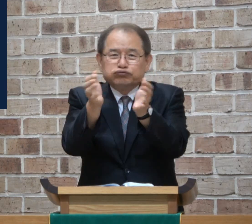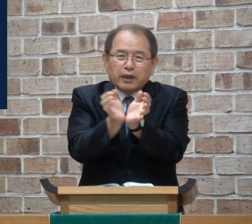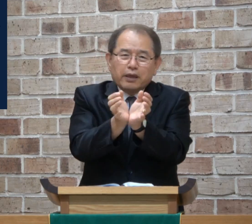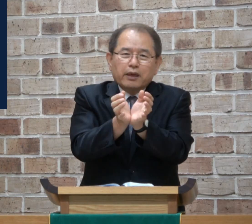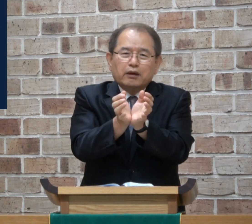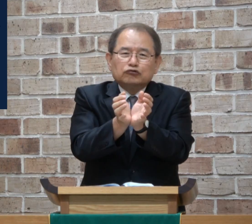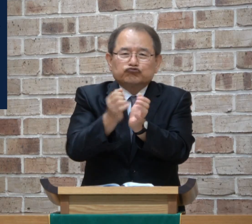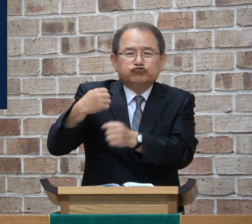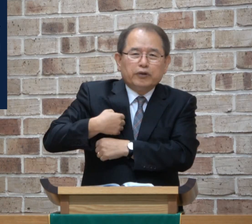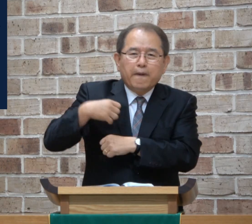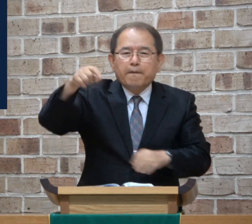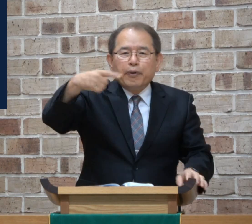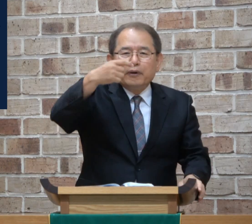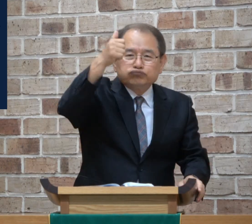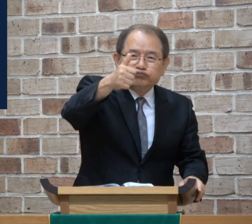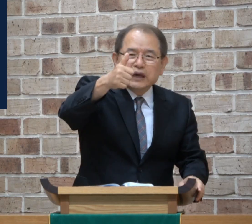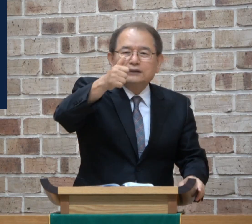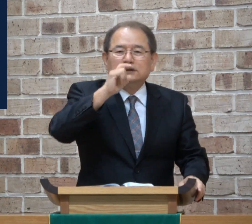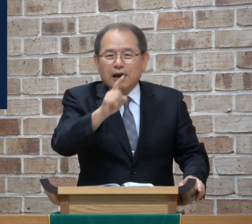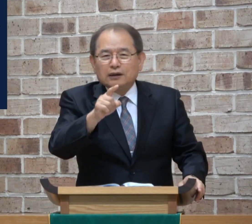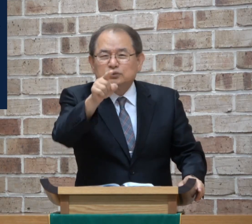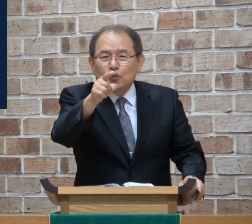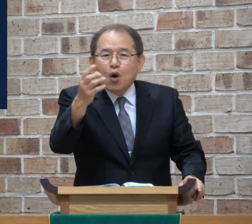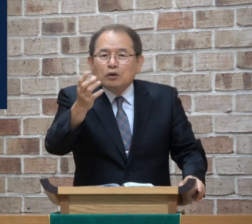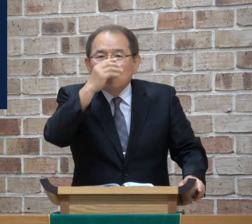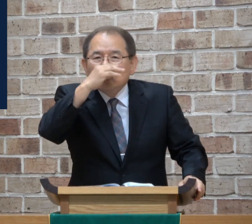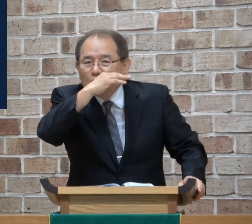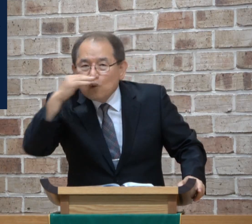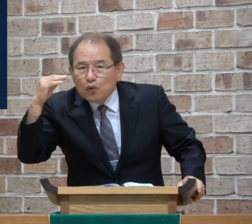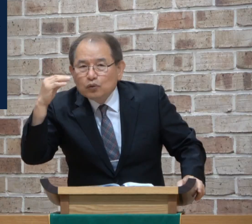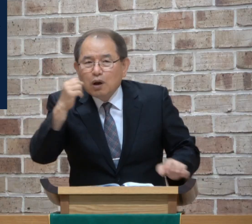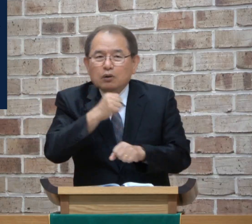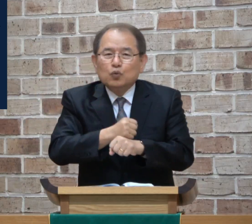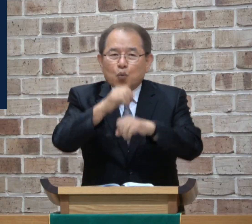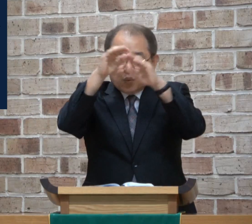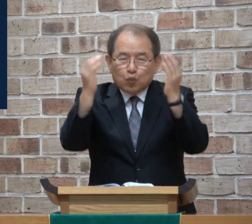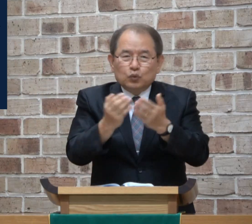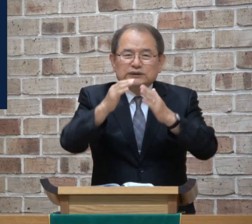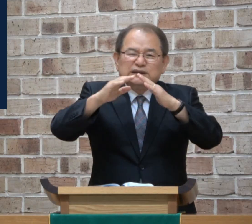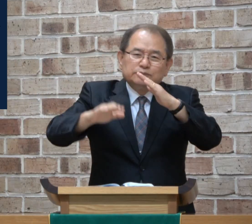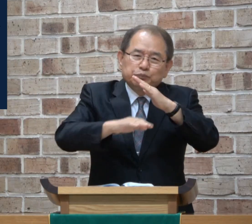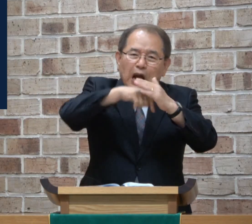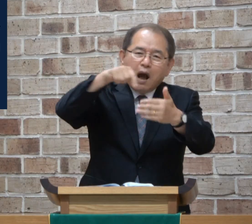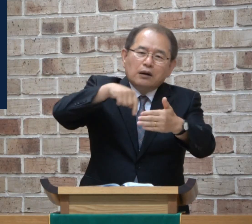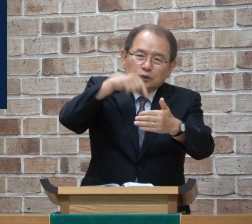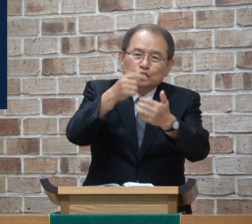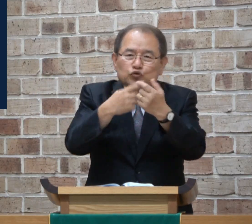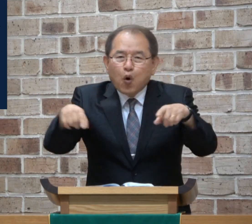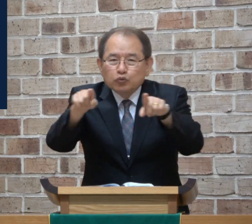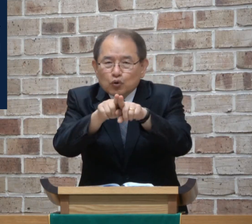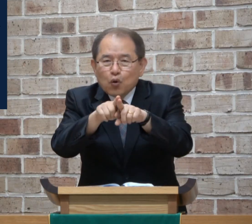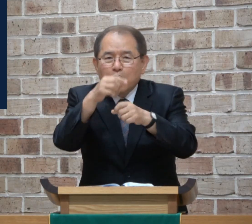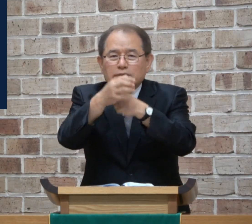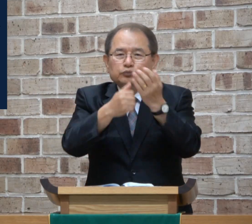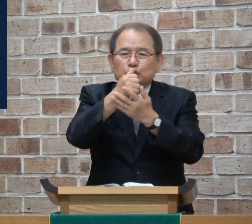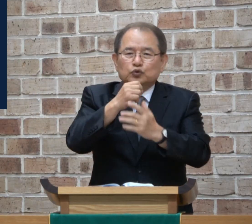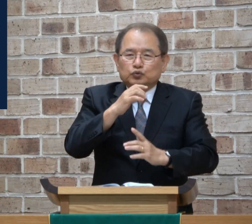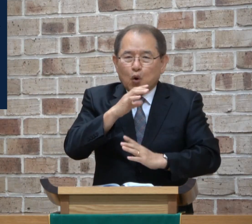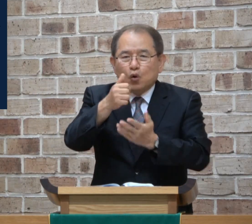이달리아 부대라 하는 군대의 백부장이라. 그가 경건하여 온 지방과 더불어 하나님을